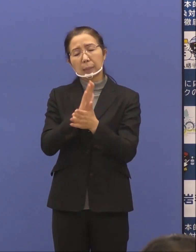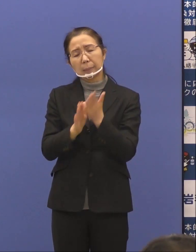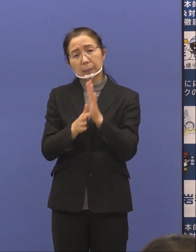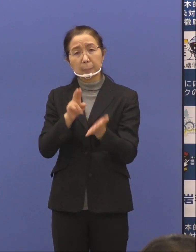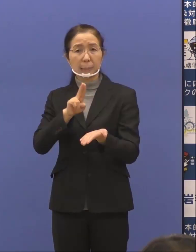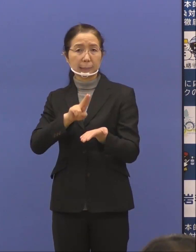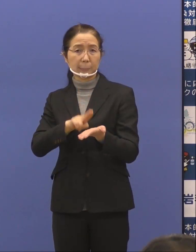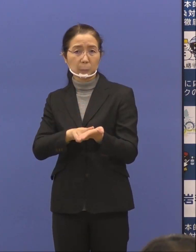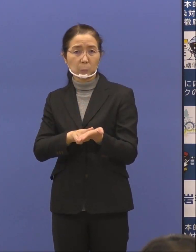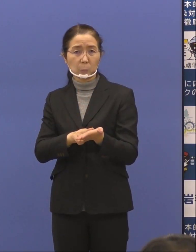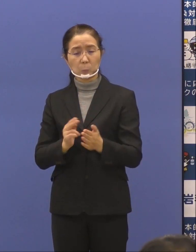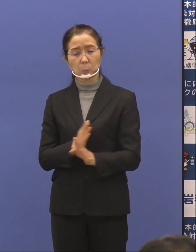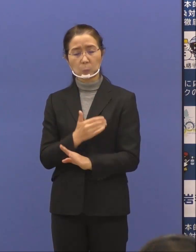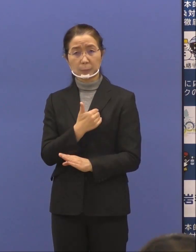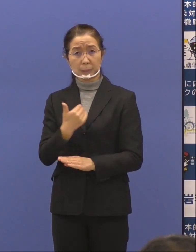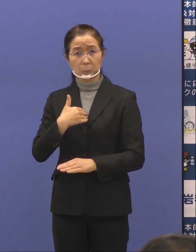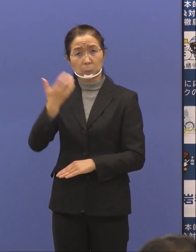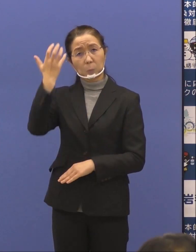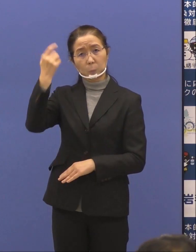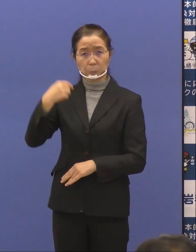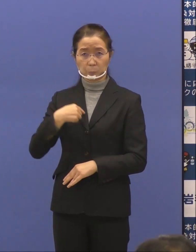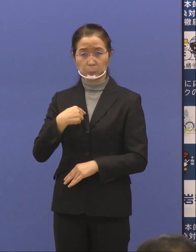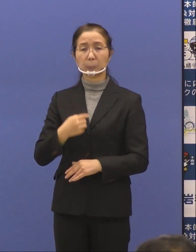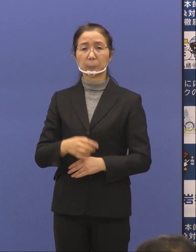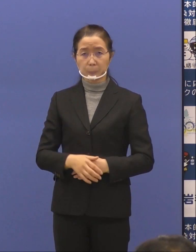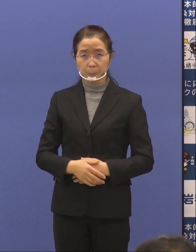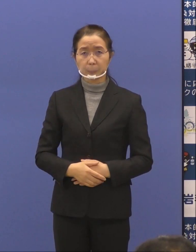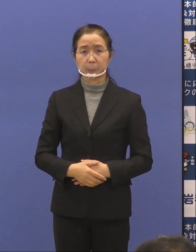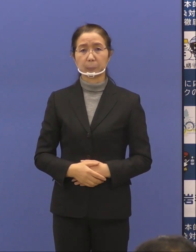く余裕が岩手にはあるのかなと思っております。